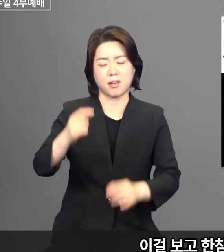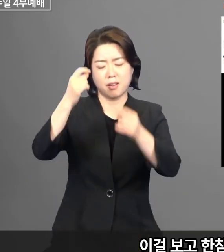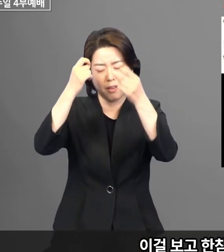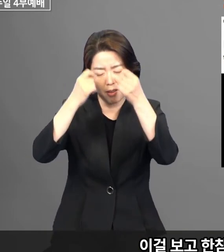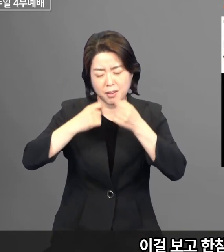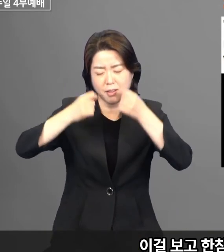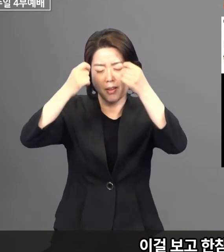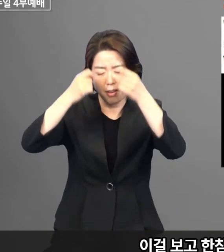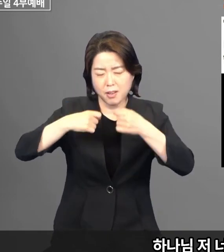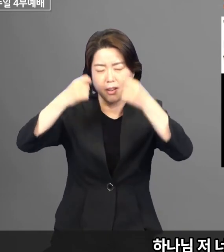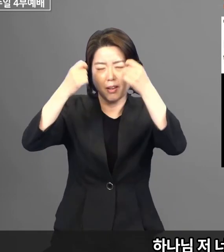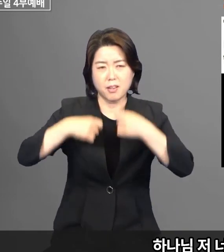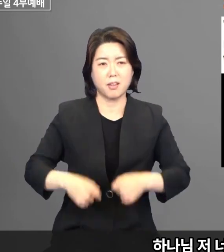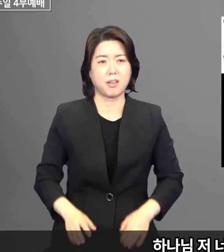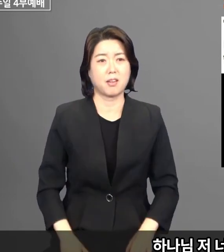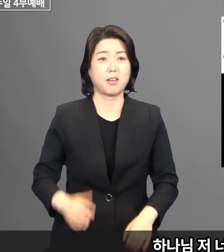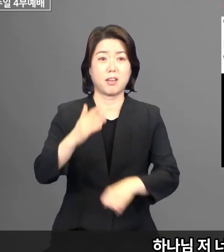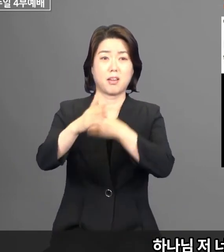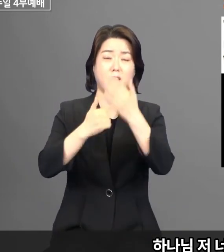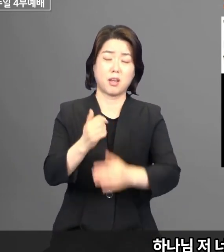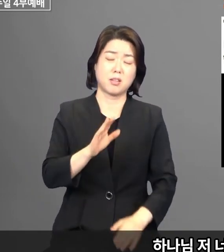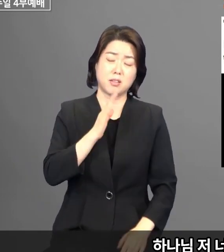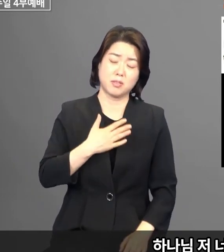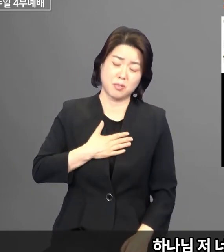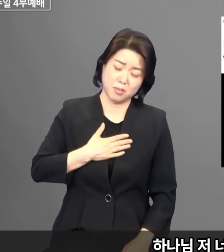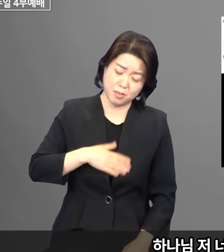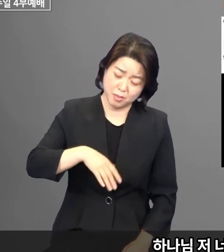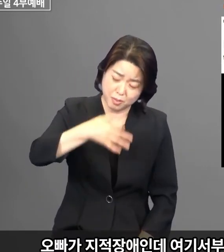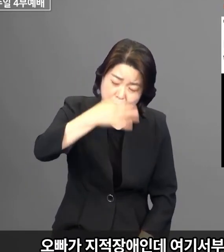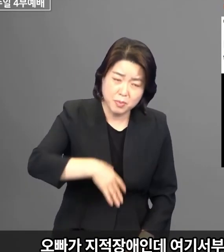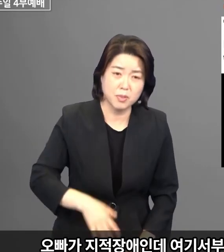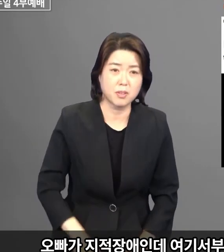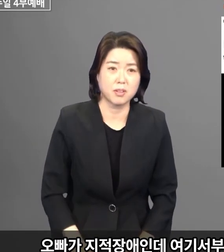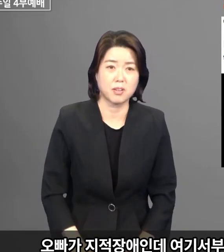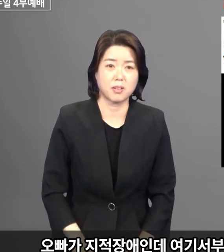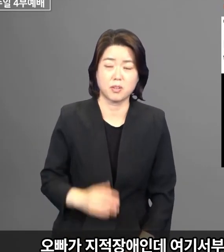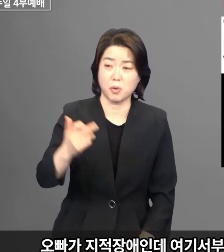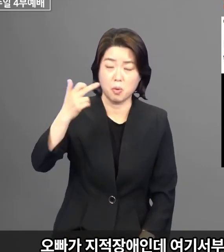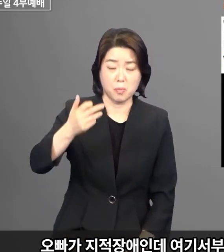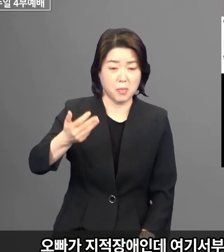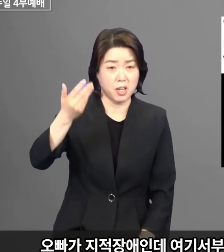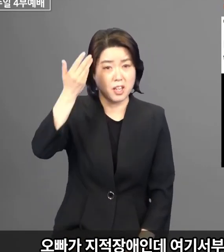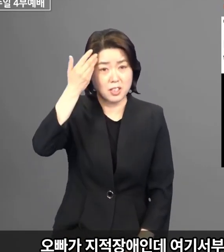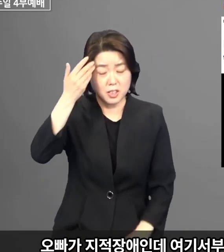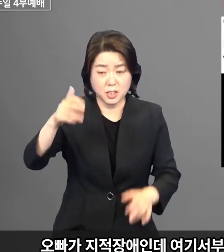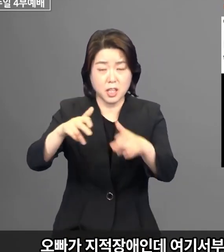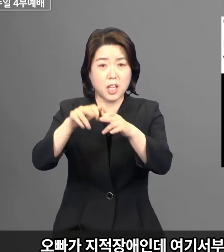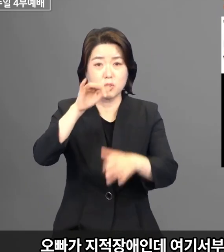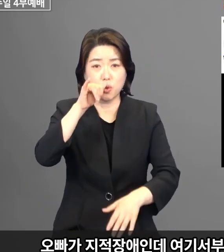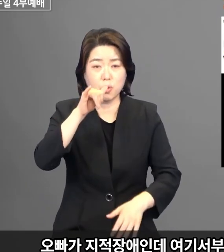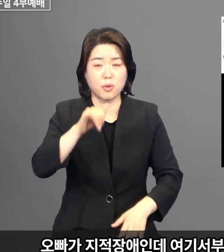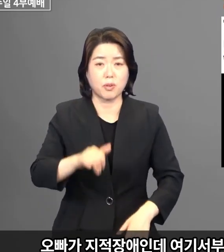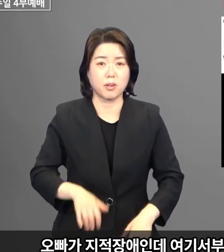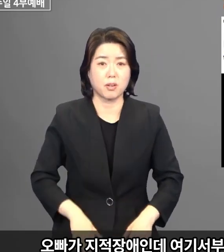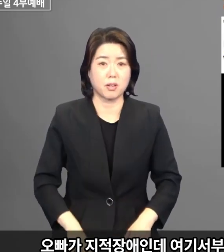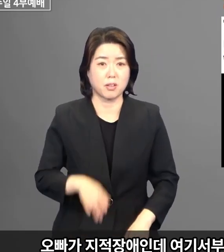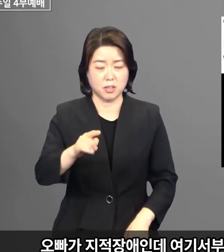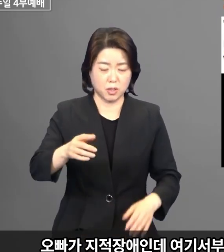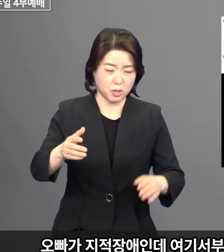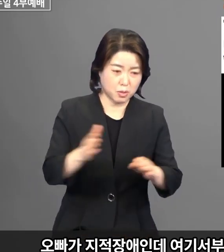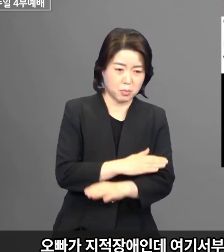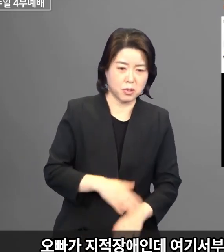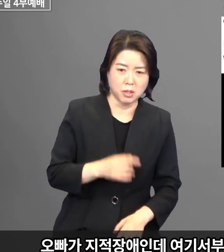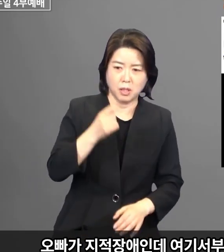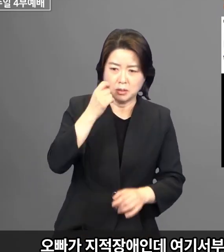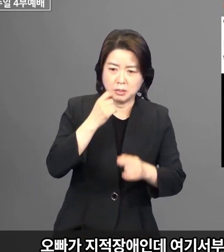울었습니다. 하나님, 저 너무 힘들어요. 오빠가 지적장애인데. 여기서부터 저는